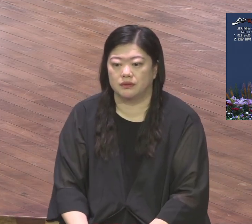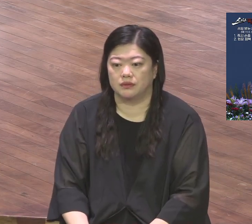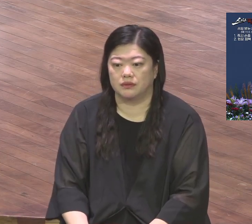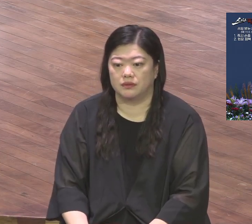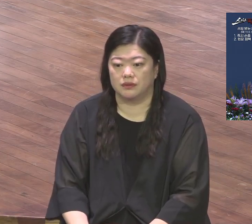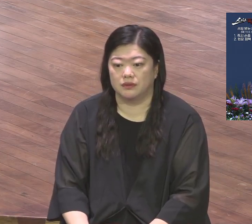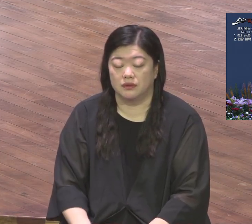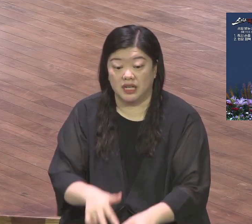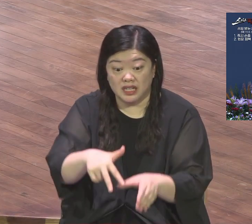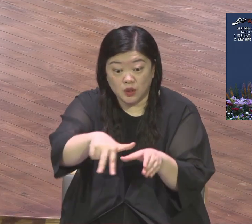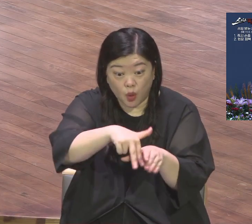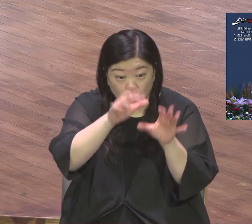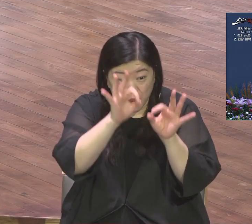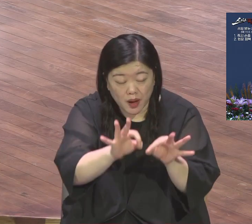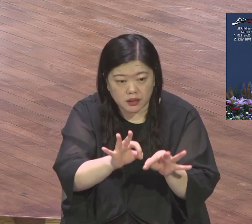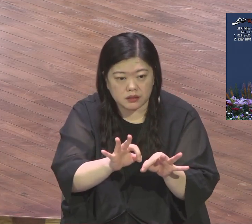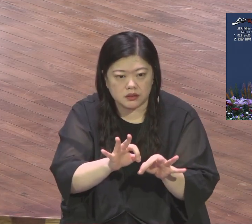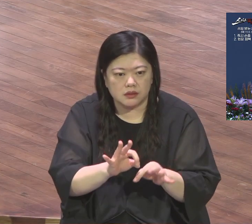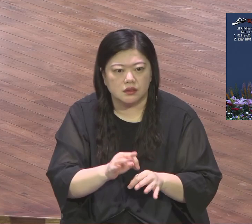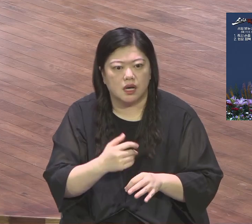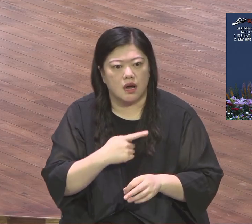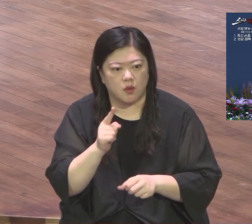살아.